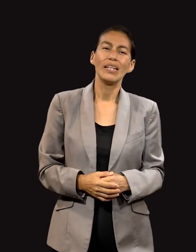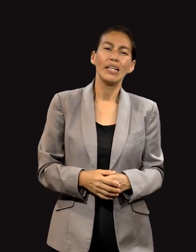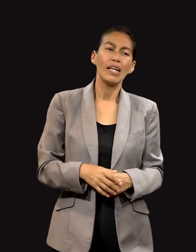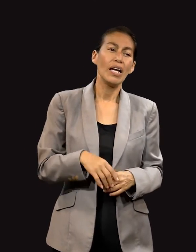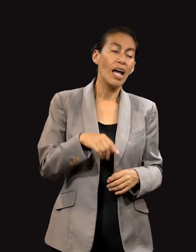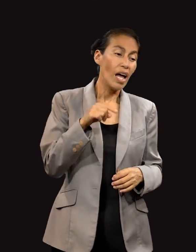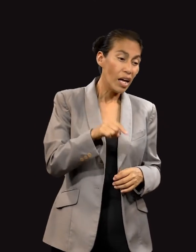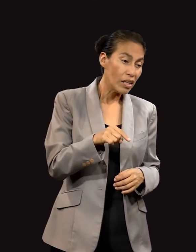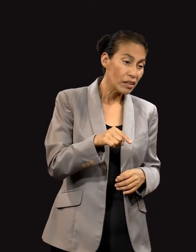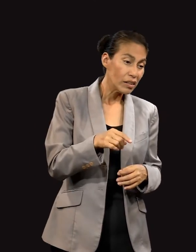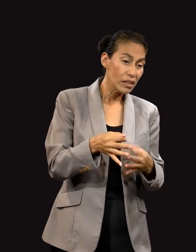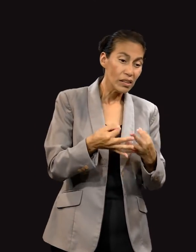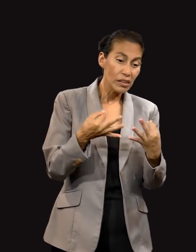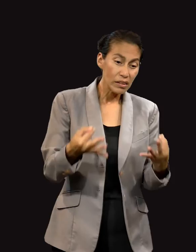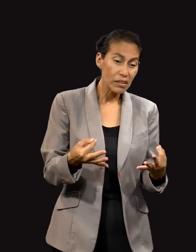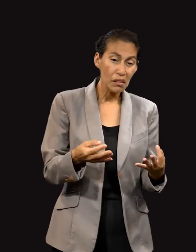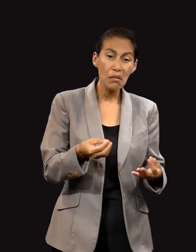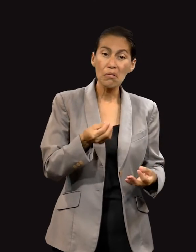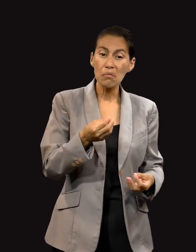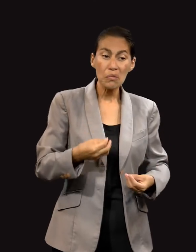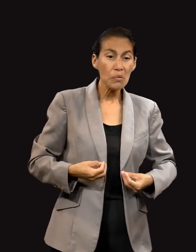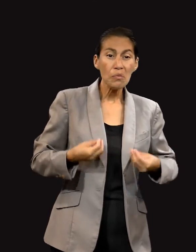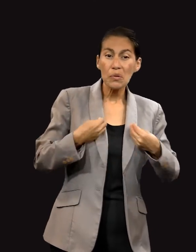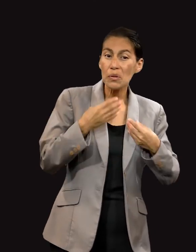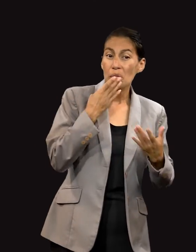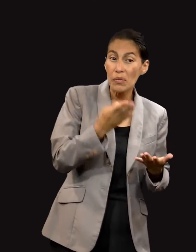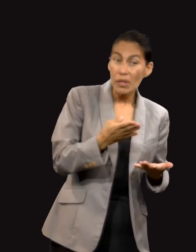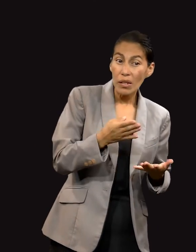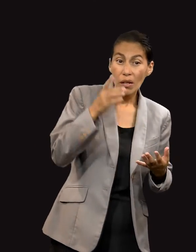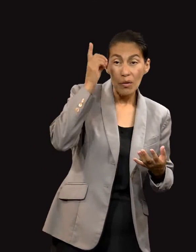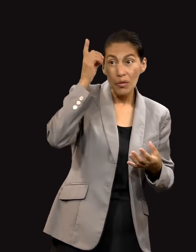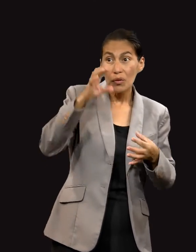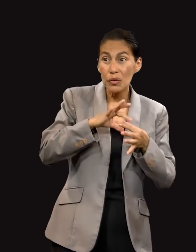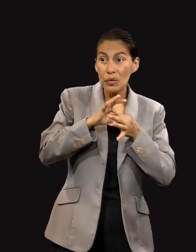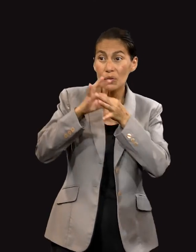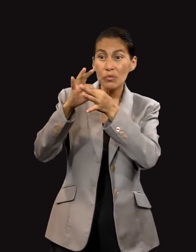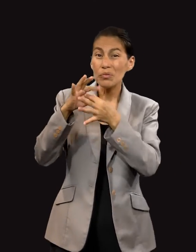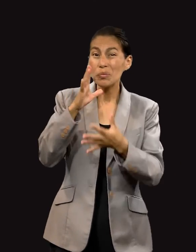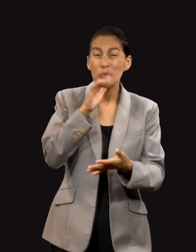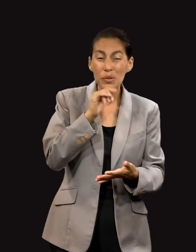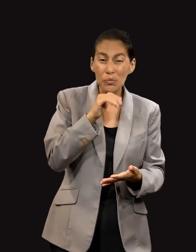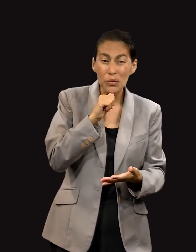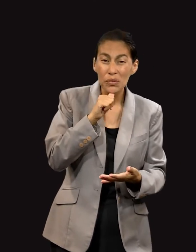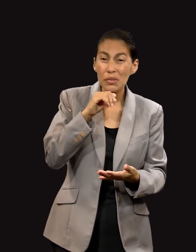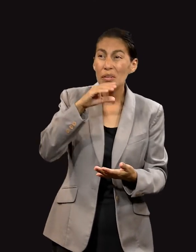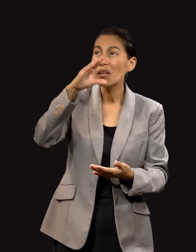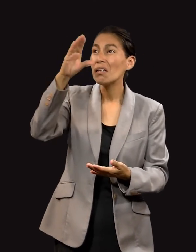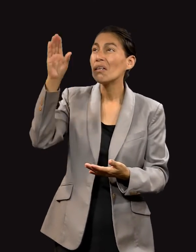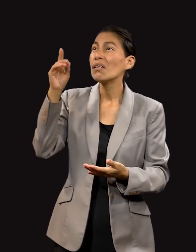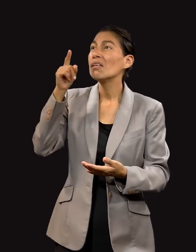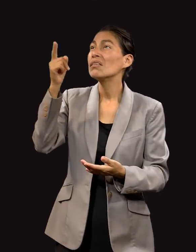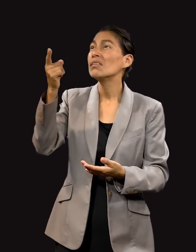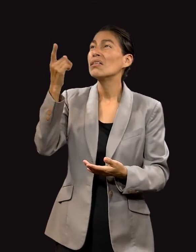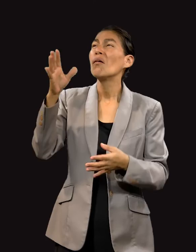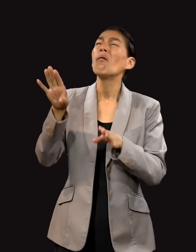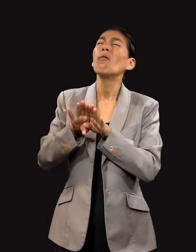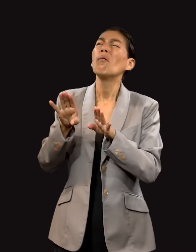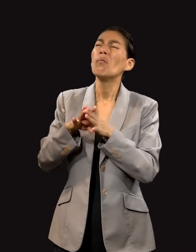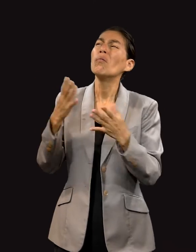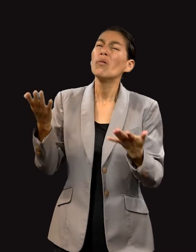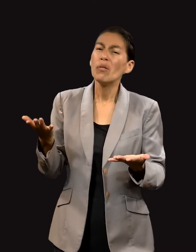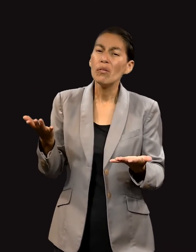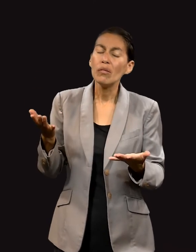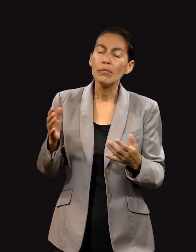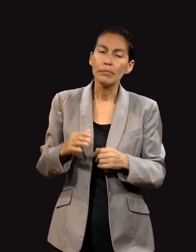con Dios aquí en la tierra, ¿cómo vamos a intentar vivir por la eternidad con Dios en el cielo? Claro. Para